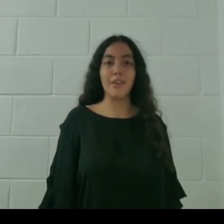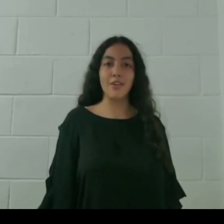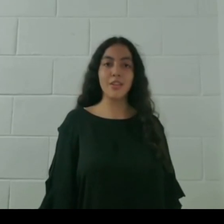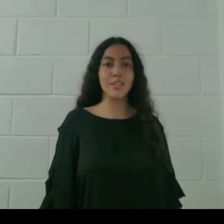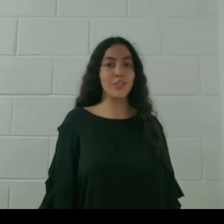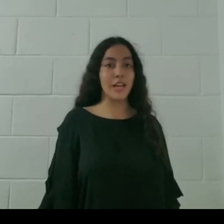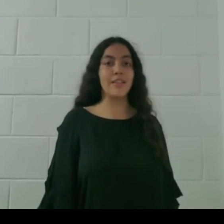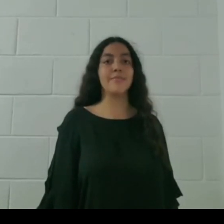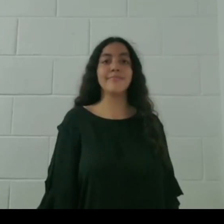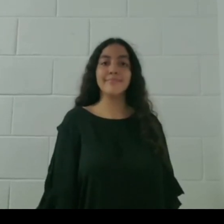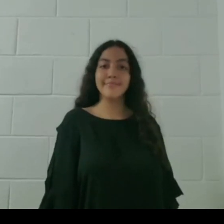pabellón nacional.